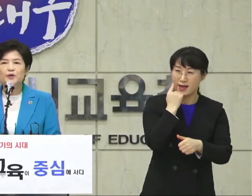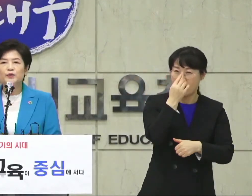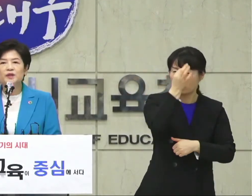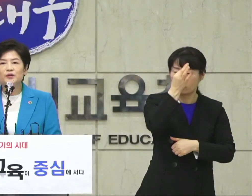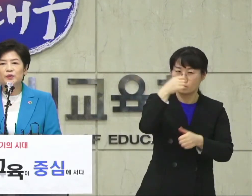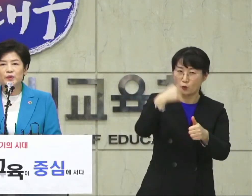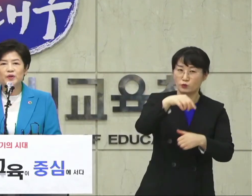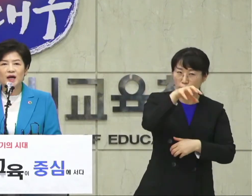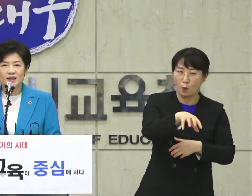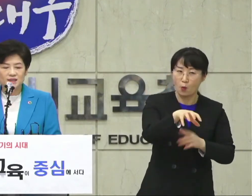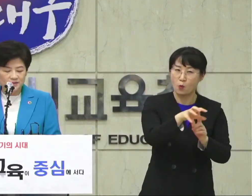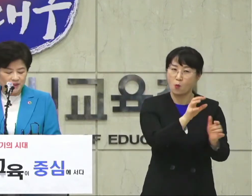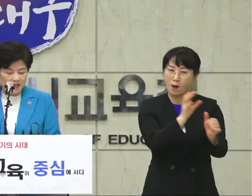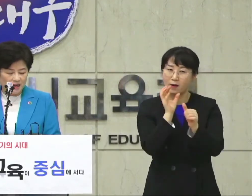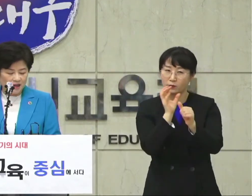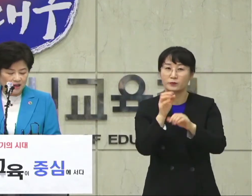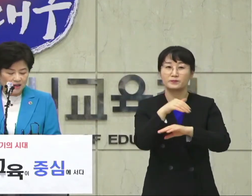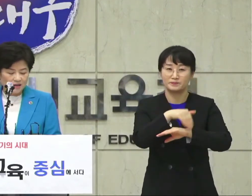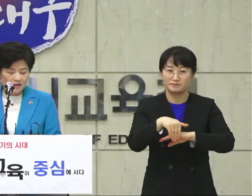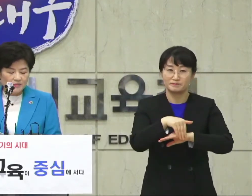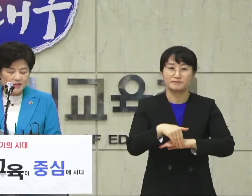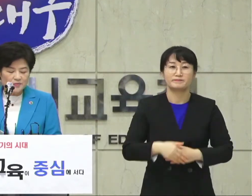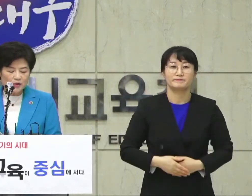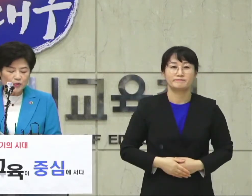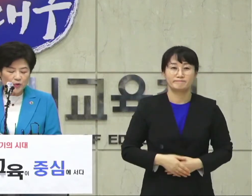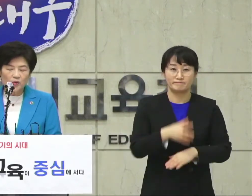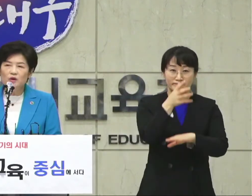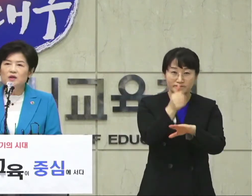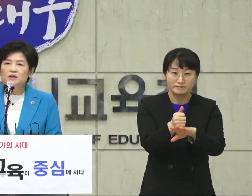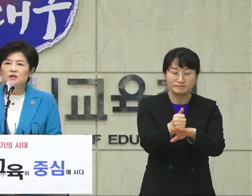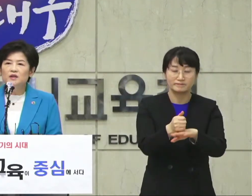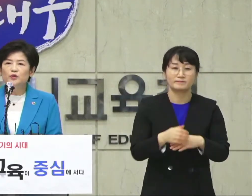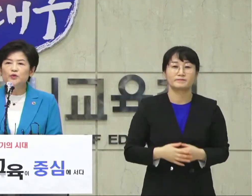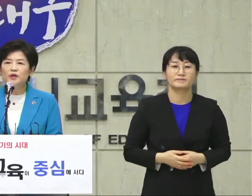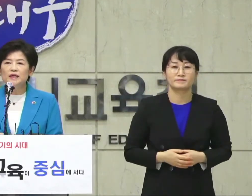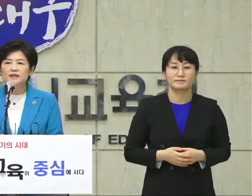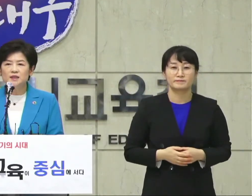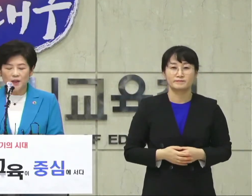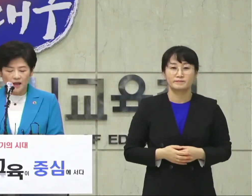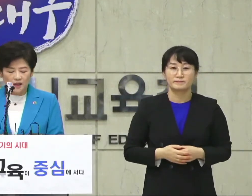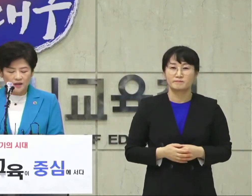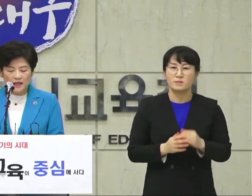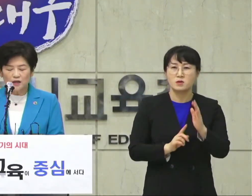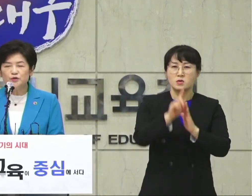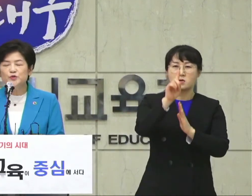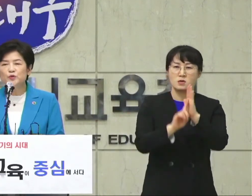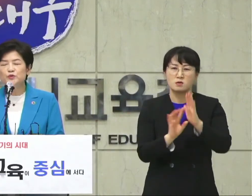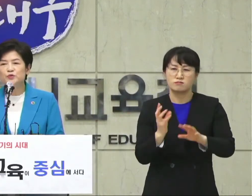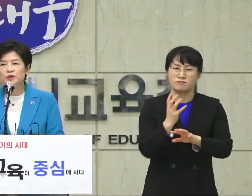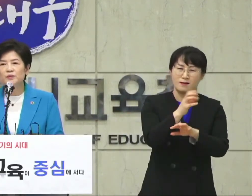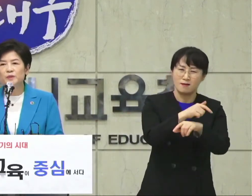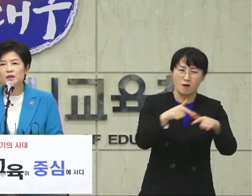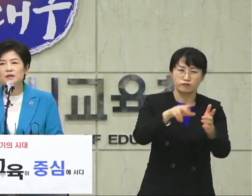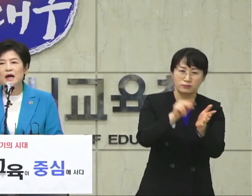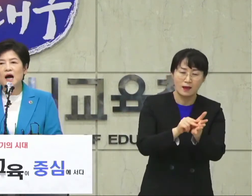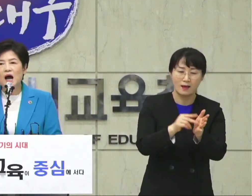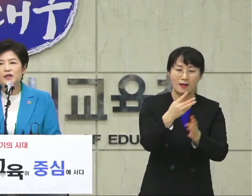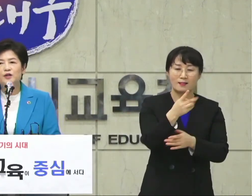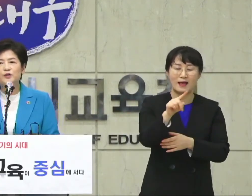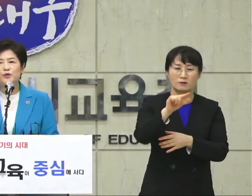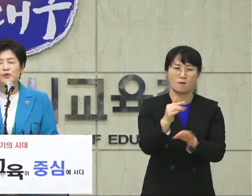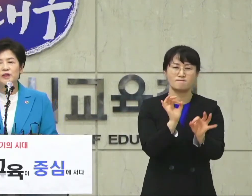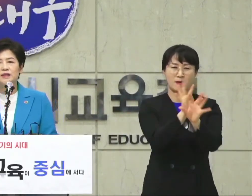공간으로 활용되도록 하겠습니다. 마지막으로 기후위기 시대 탄소 중립